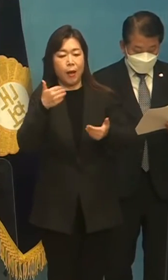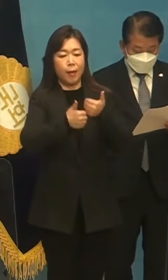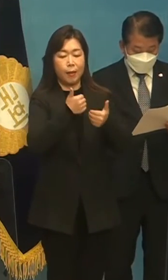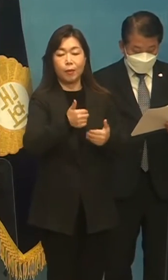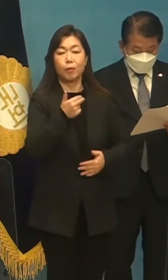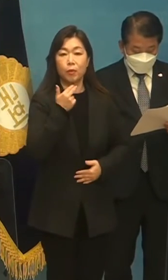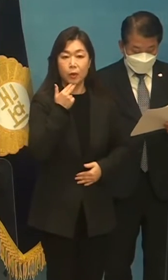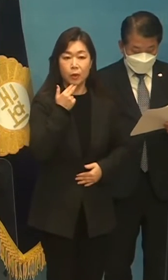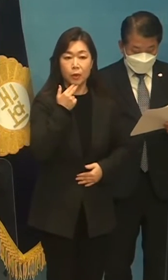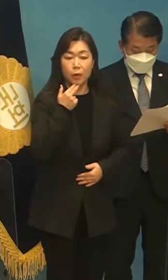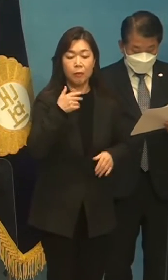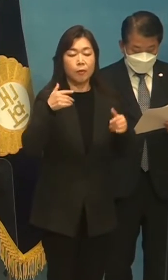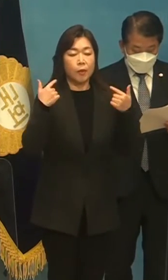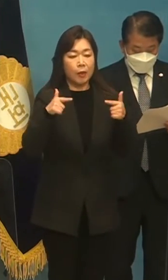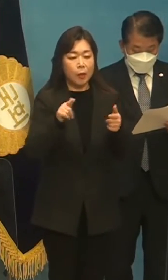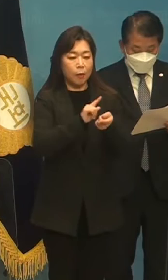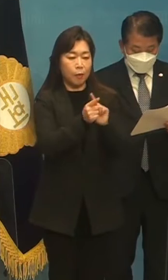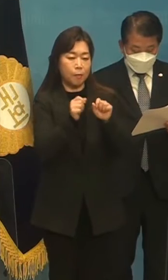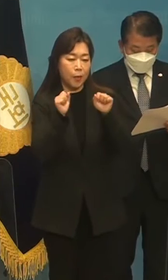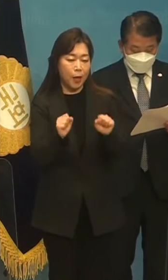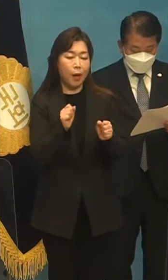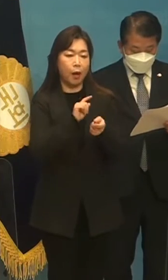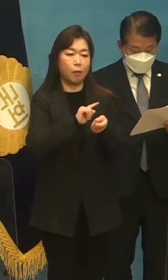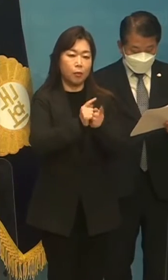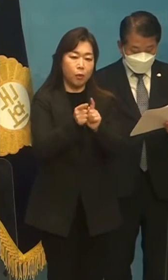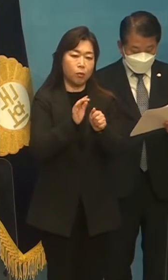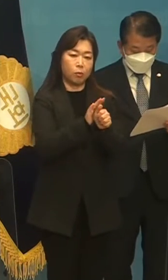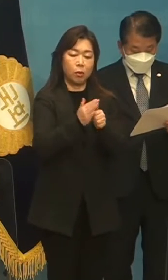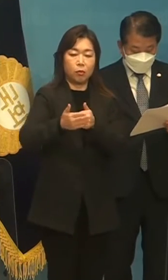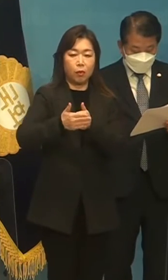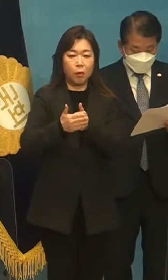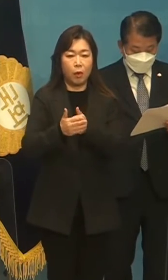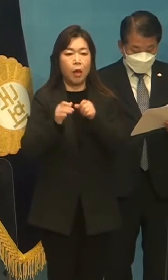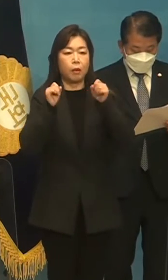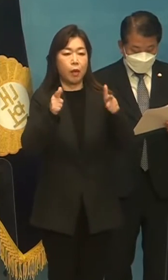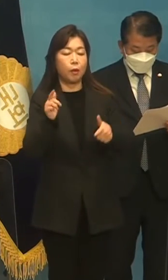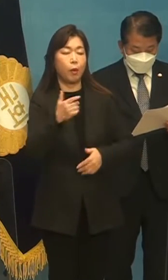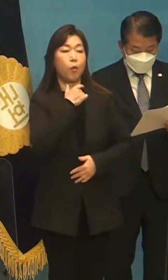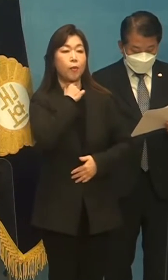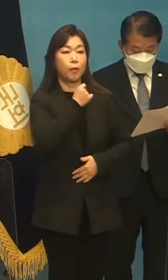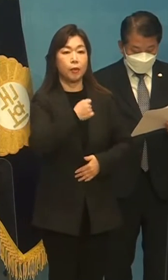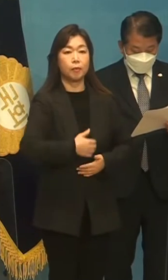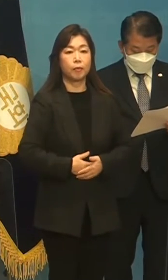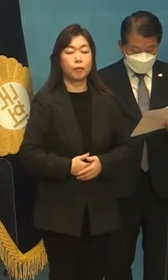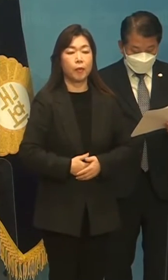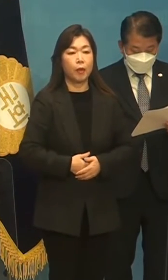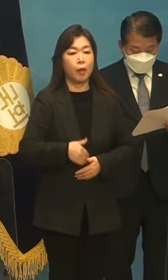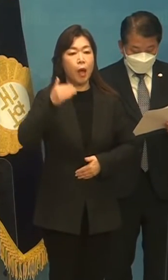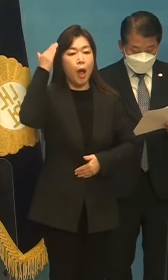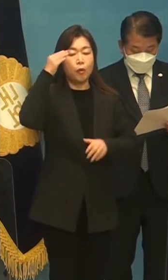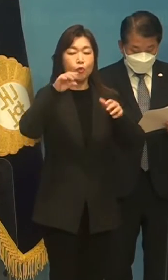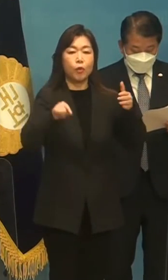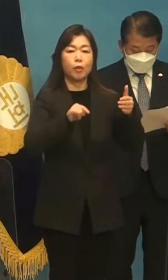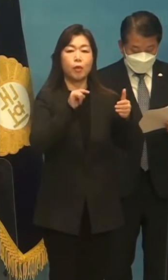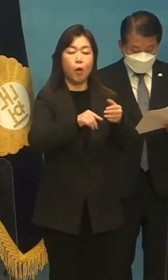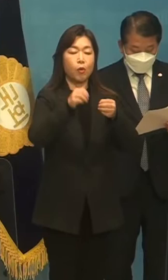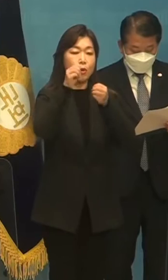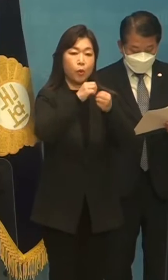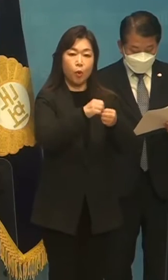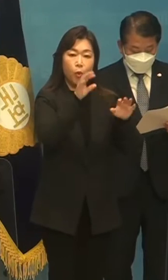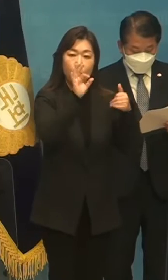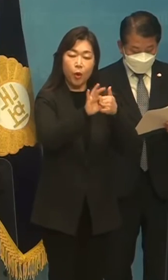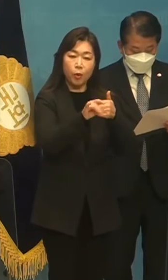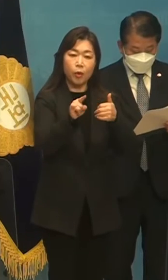없이 상생하고 하는 그러한 계기가 되었으면 하는 바람입니다. 한국 불교는